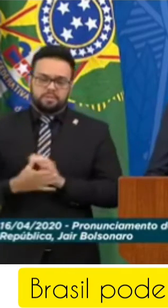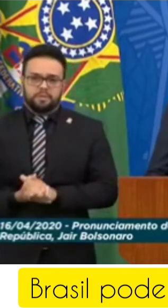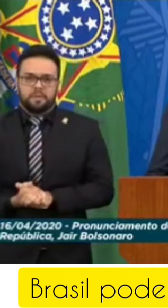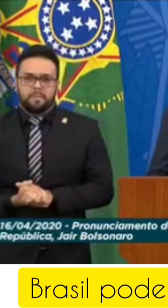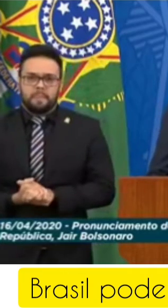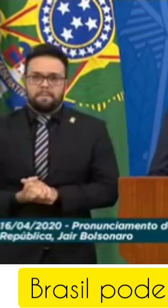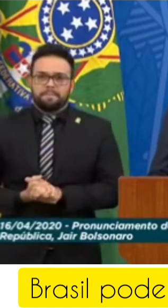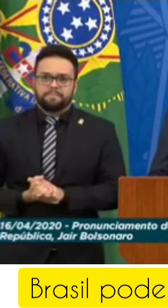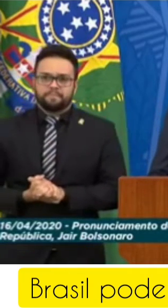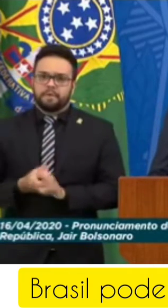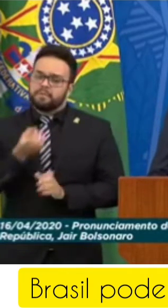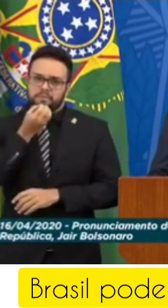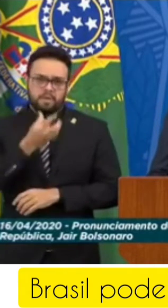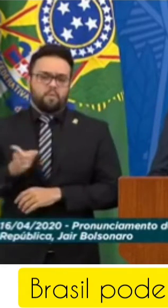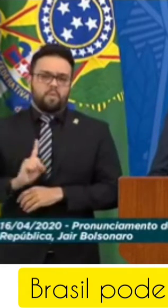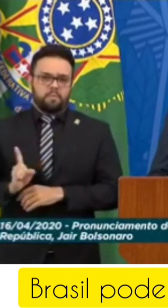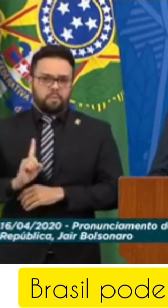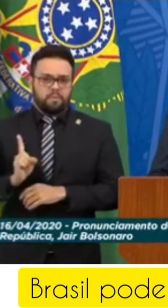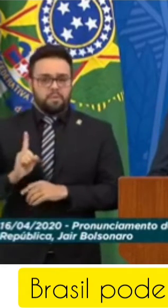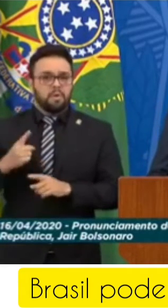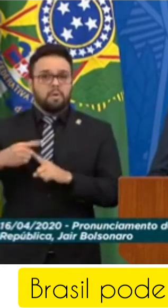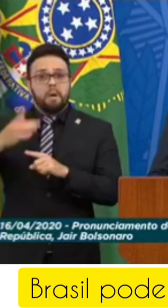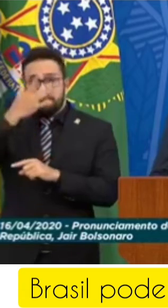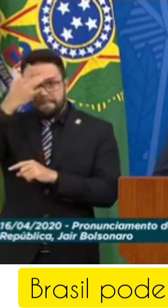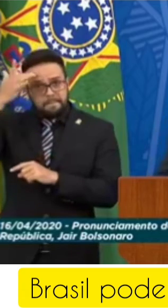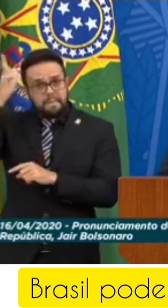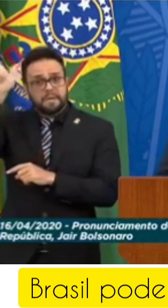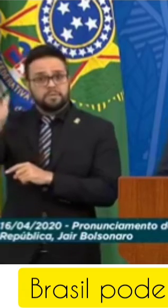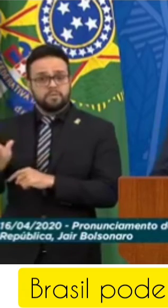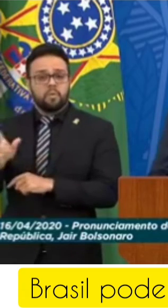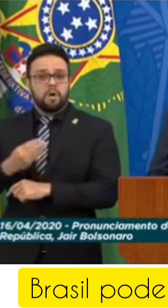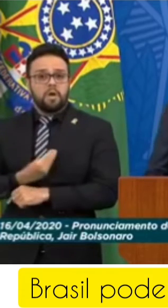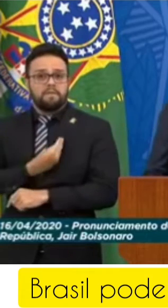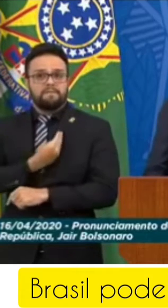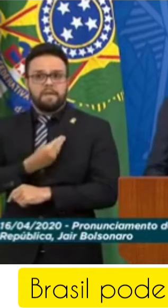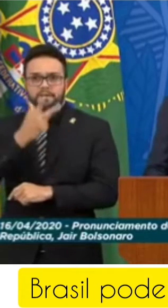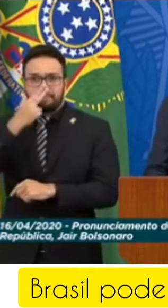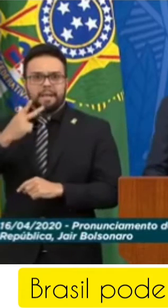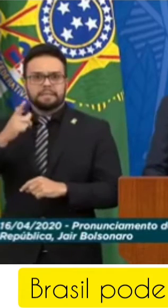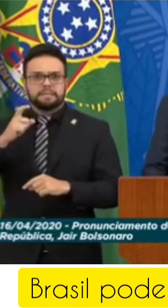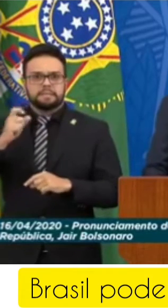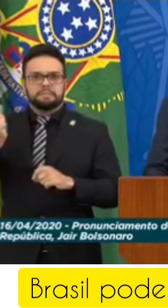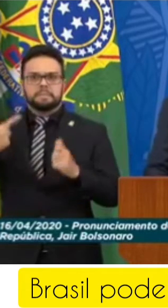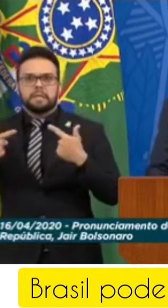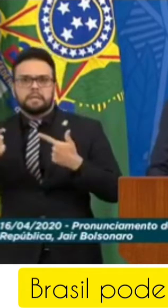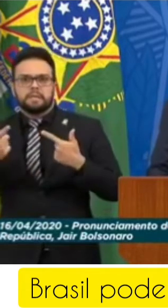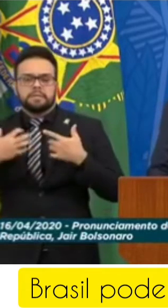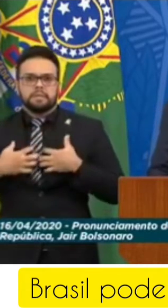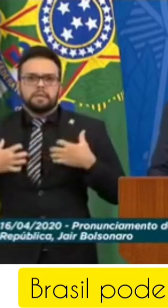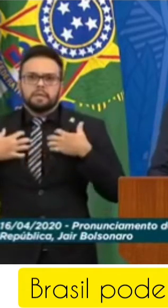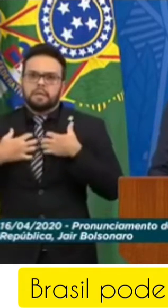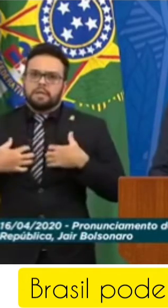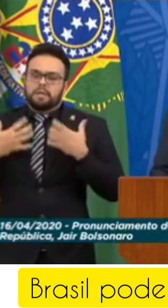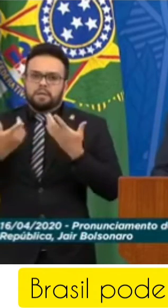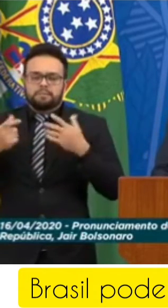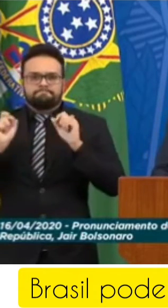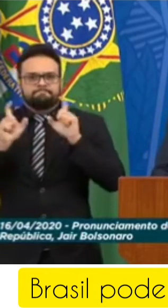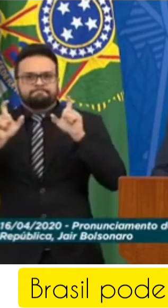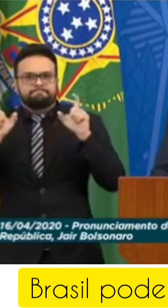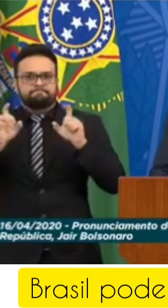Isso não é bom, porque uma pessoa que vive sob tensão, num clima de